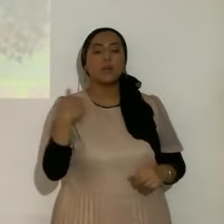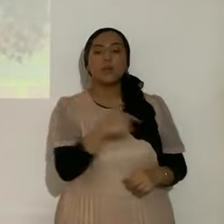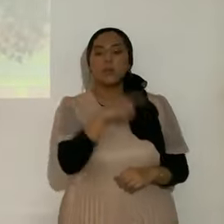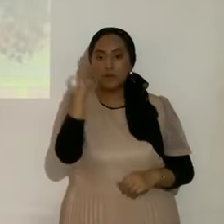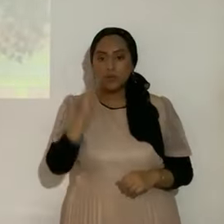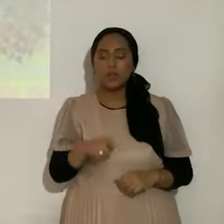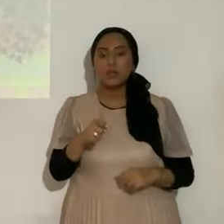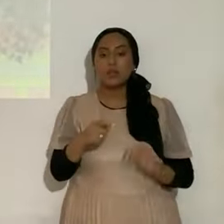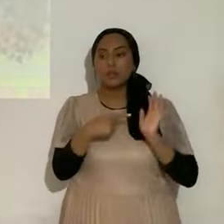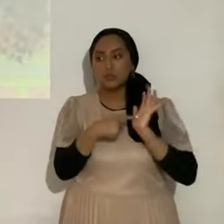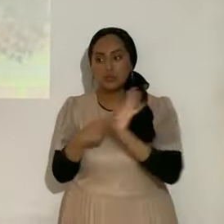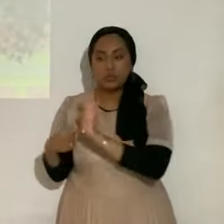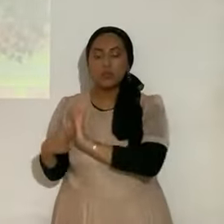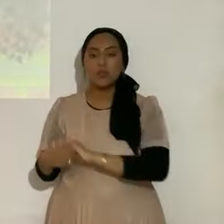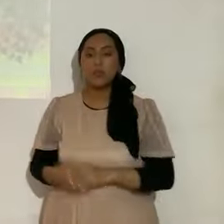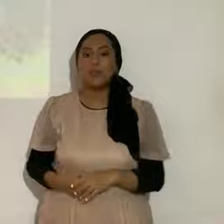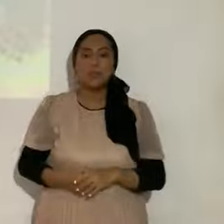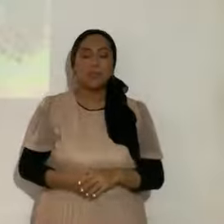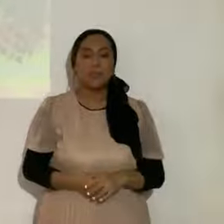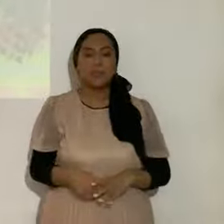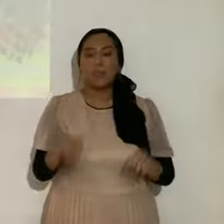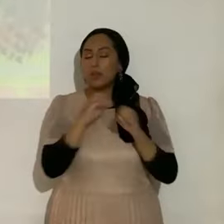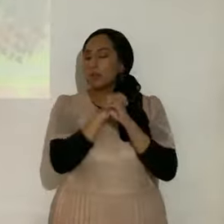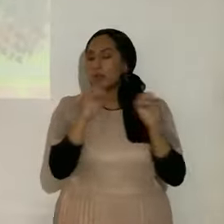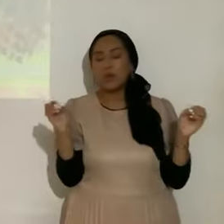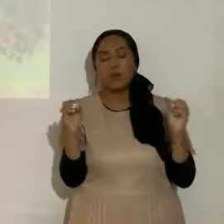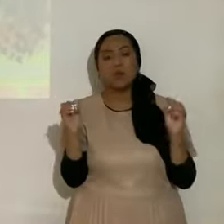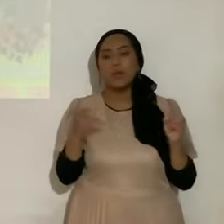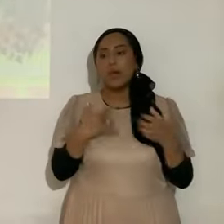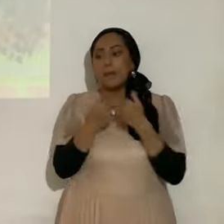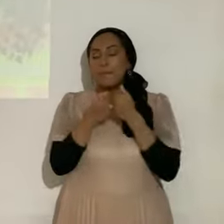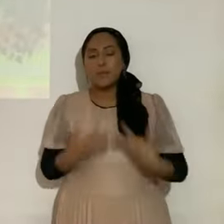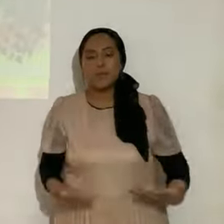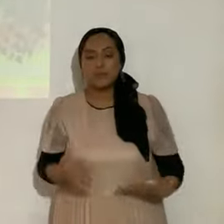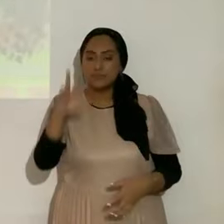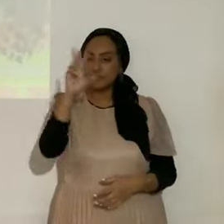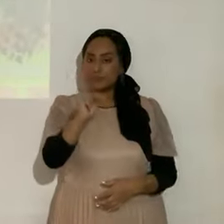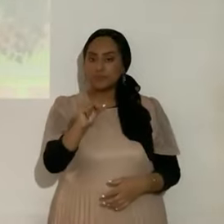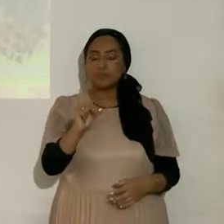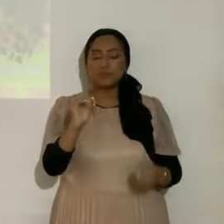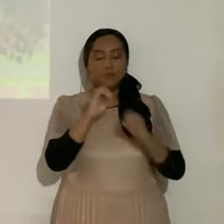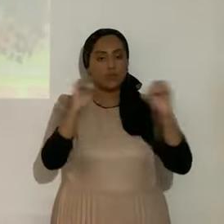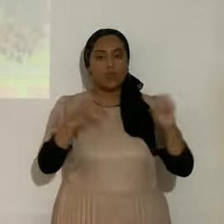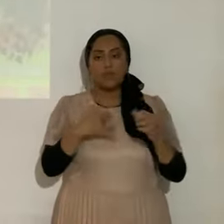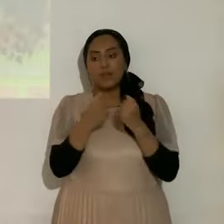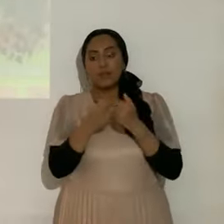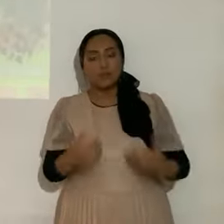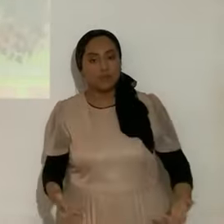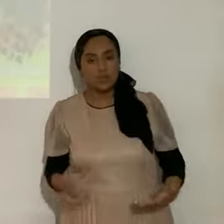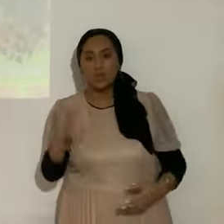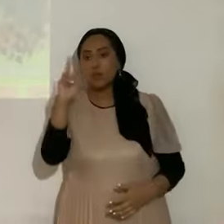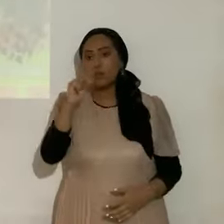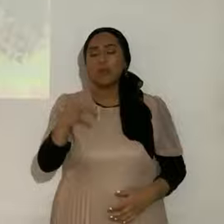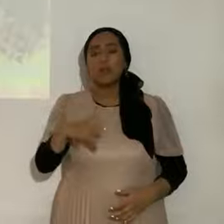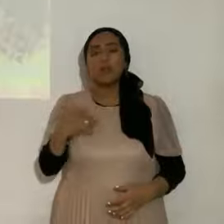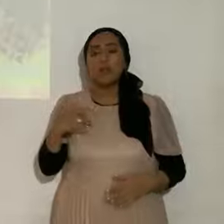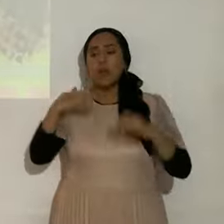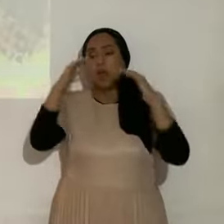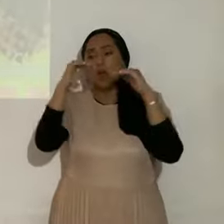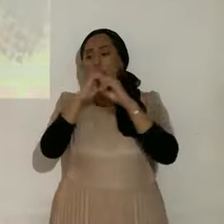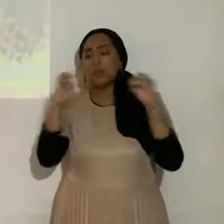que darnos a notar. Aleluya. Nada de desconfianza, hermanos, hermanas. Nada de desconfianza, nada de desesperanza.